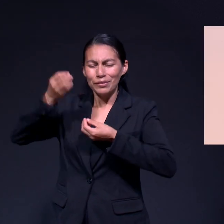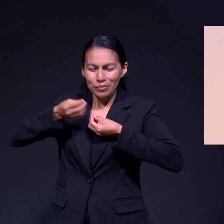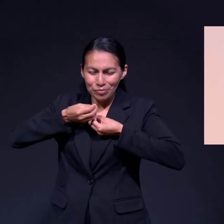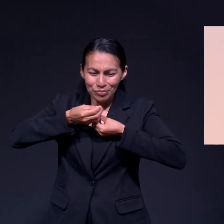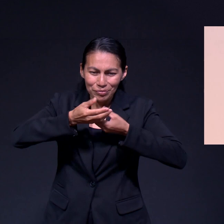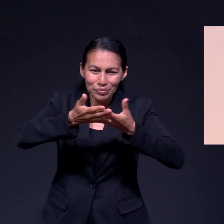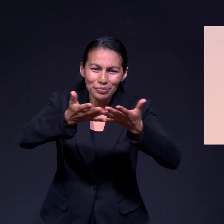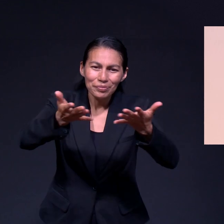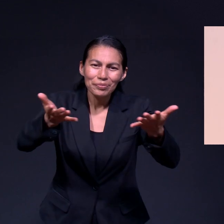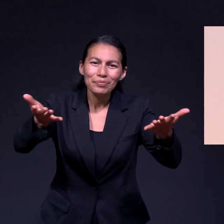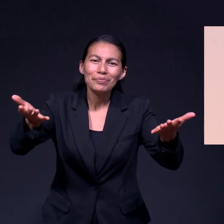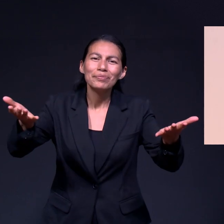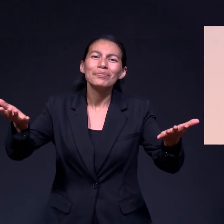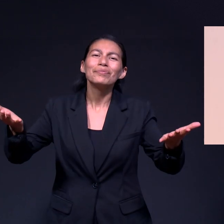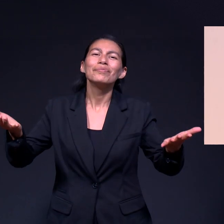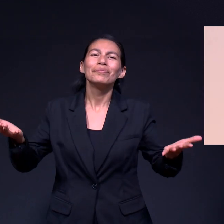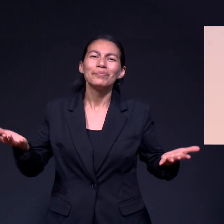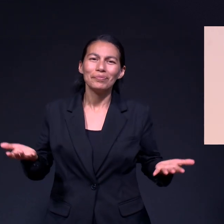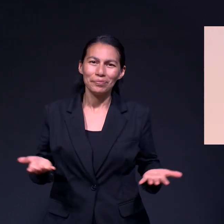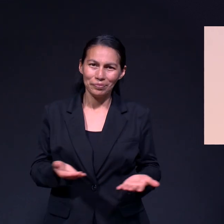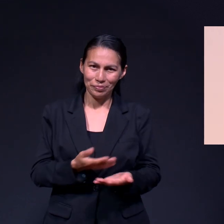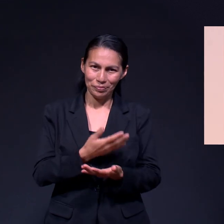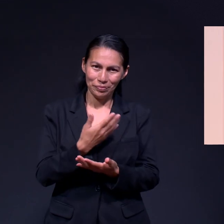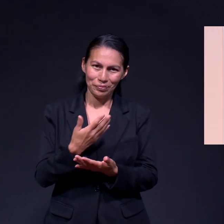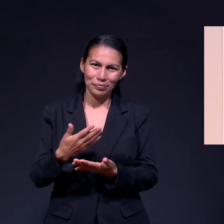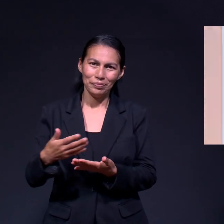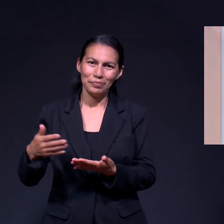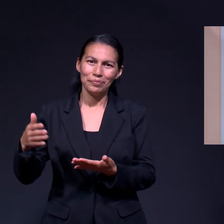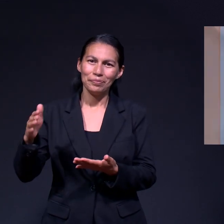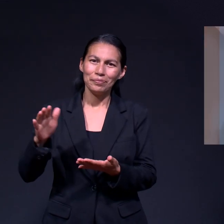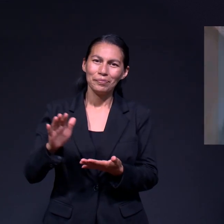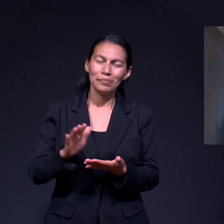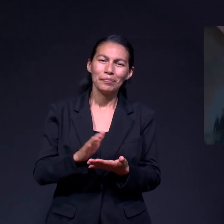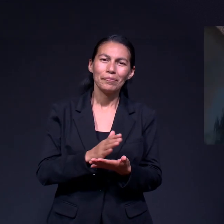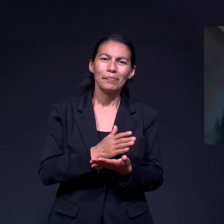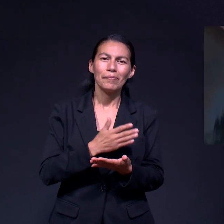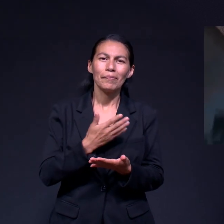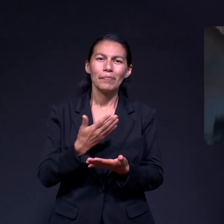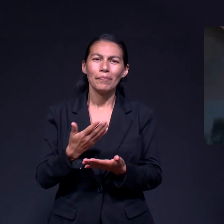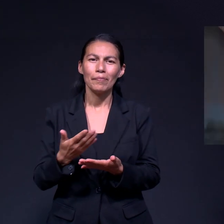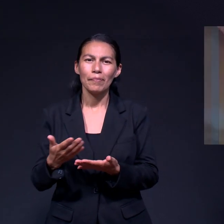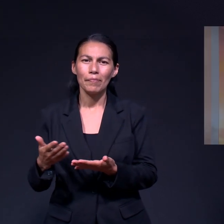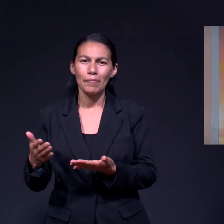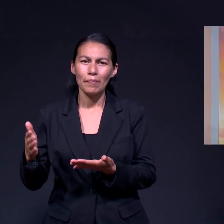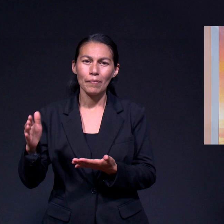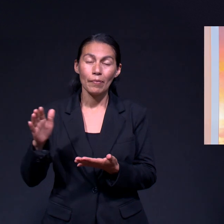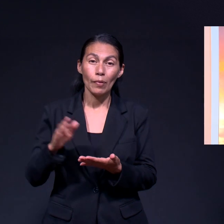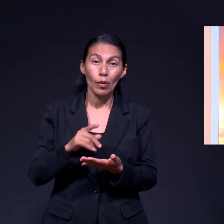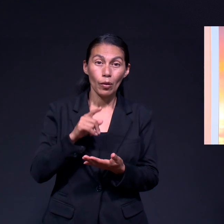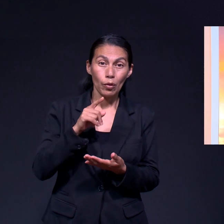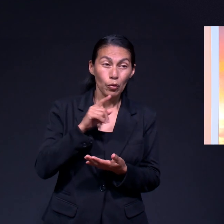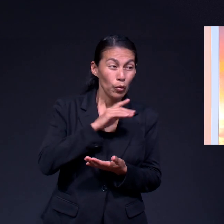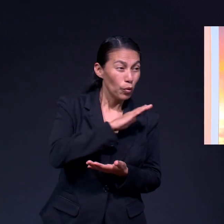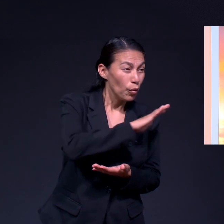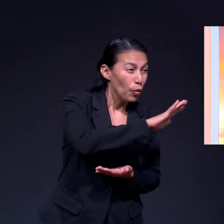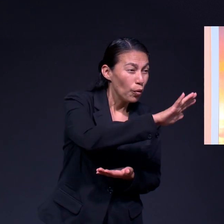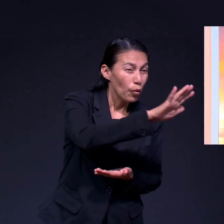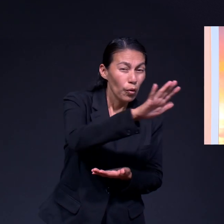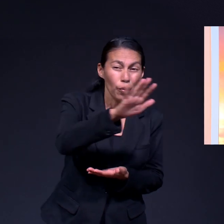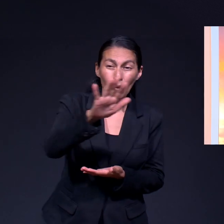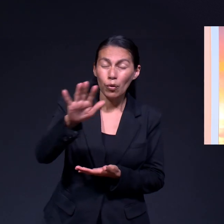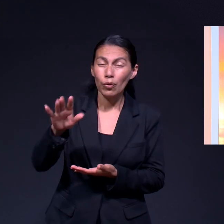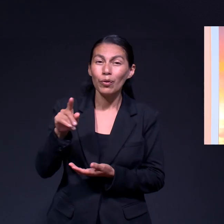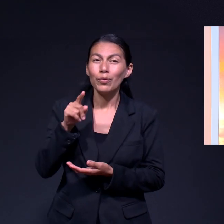que lo puedas ver Desde antes Lo que